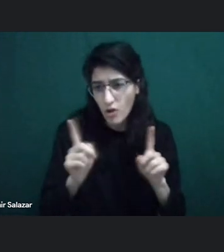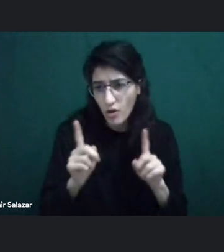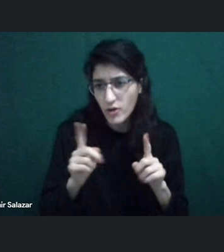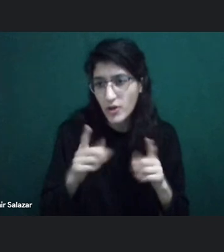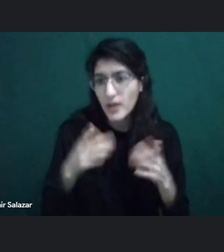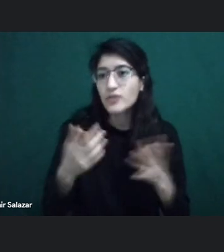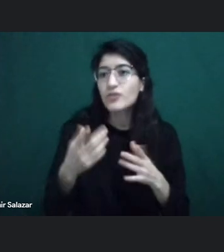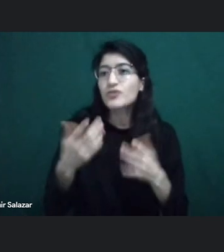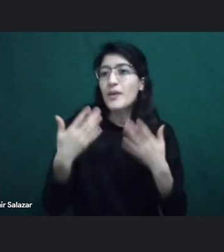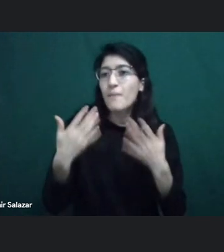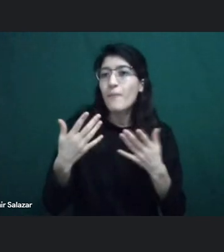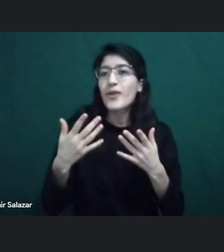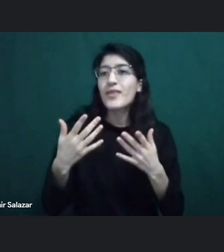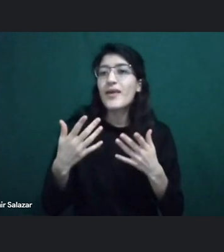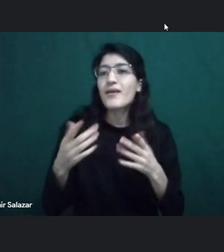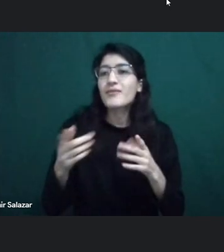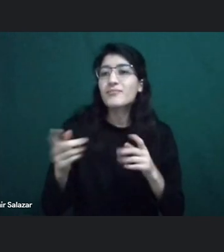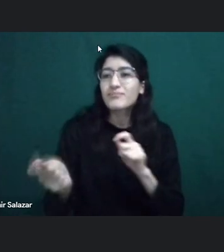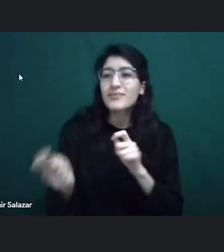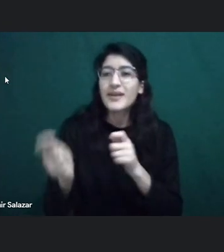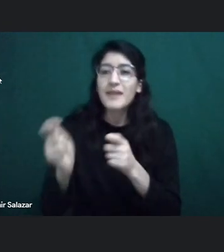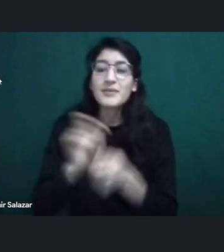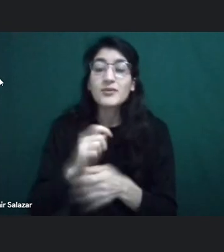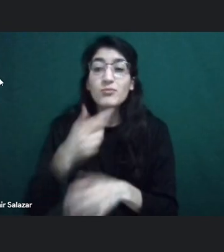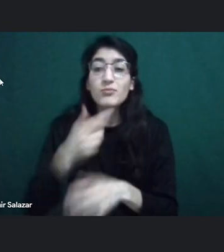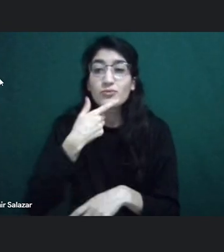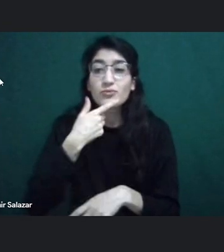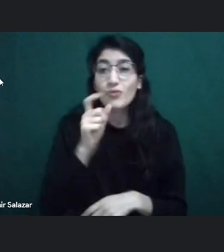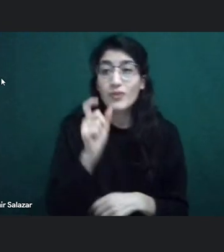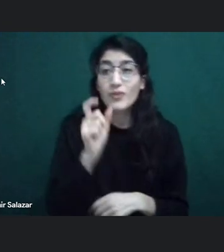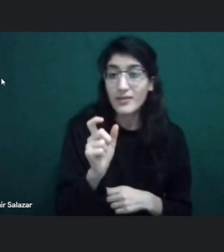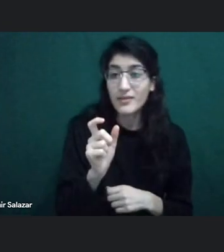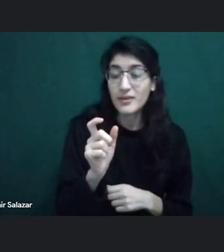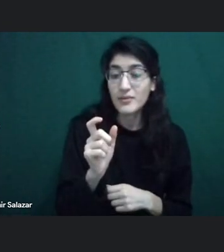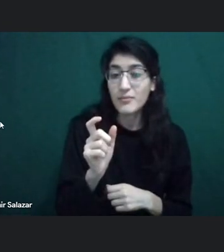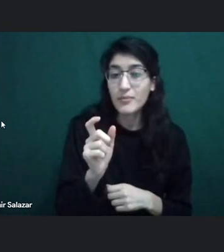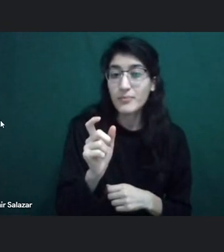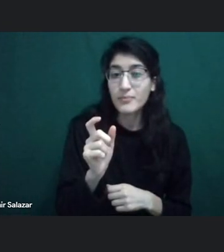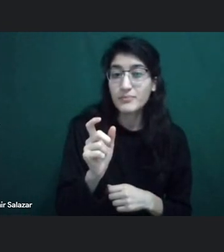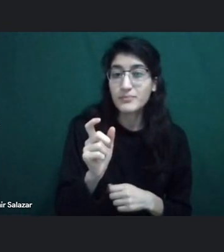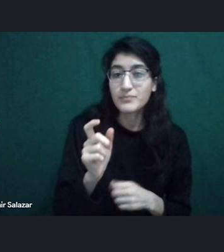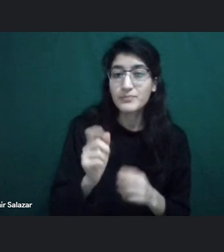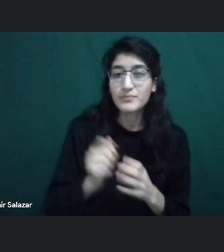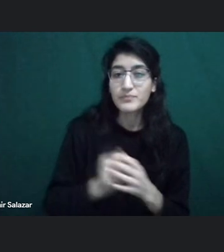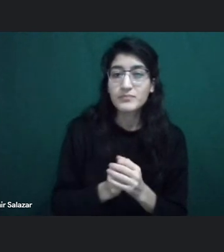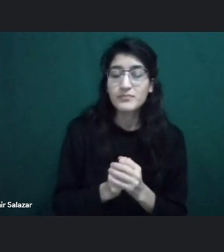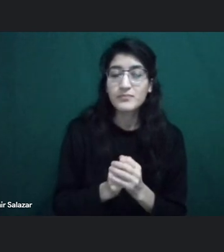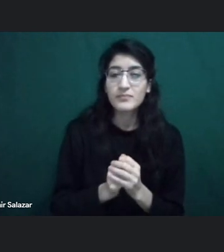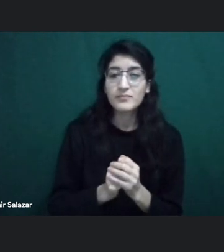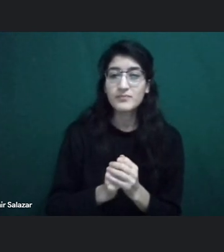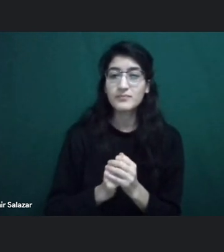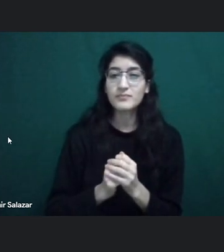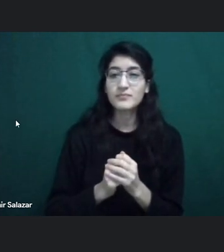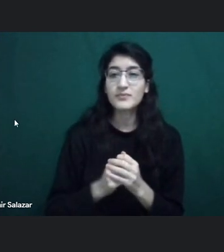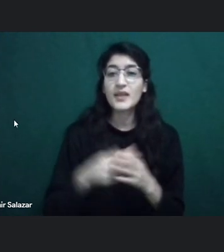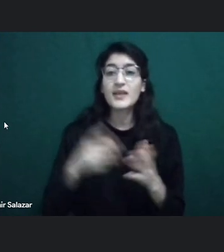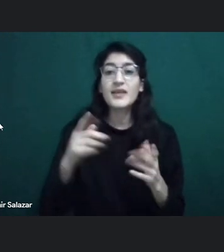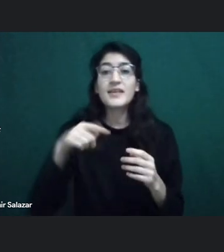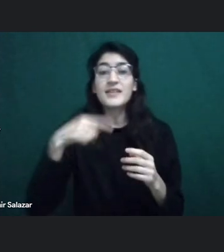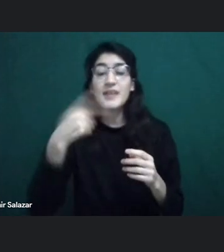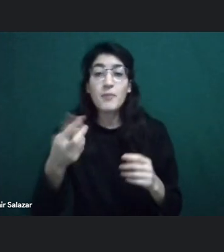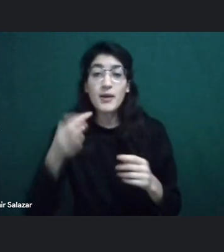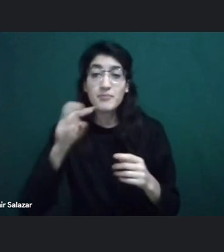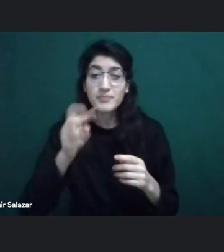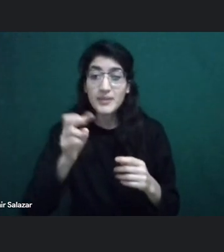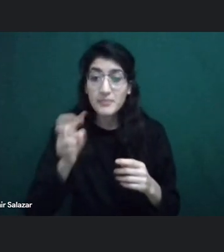pero generalmente después de la preposición va un verbo en infinitivo, o sea, en la